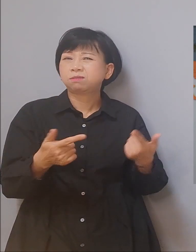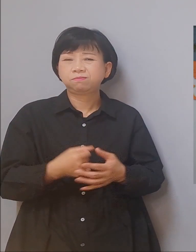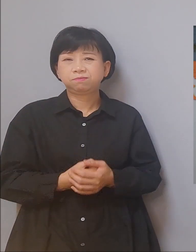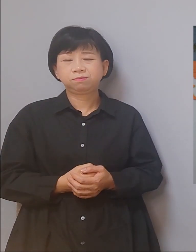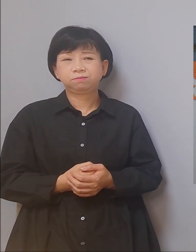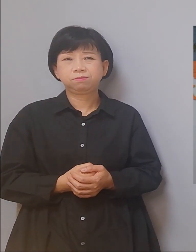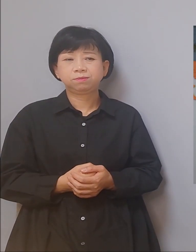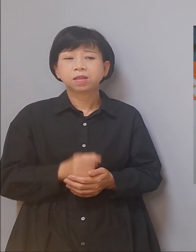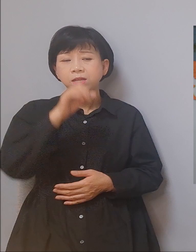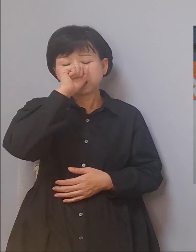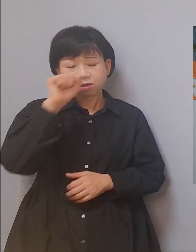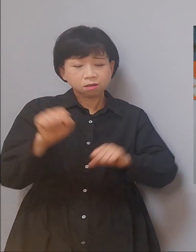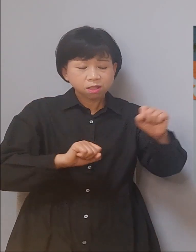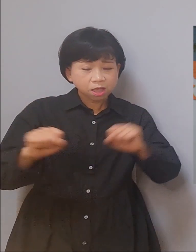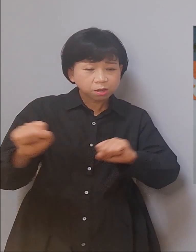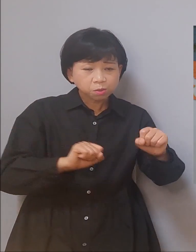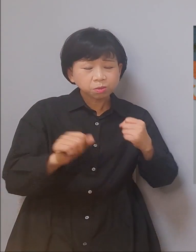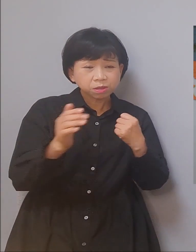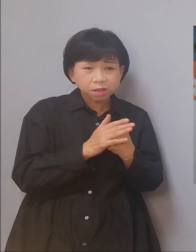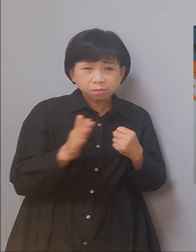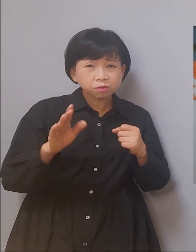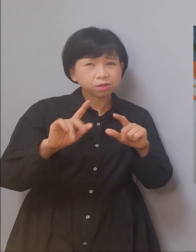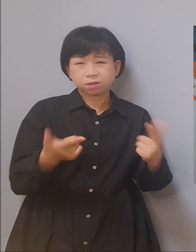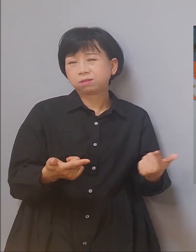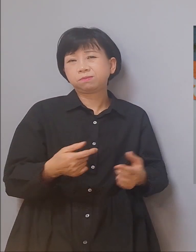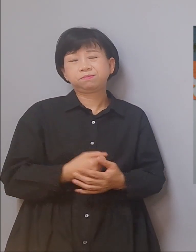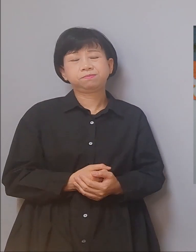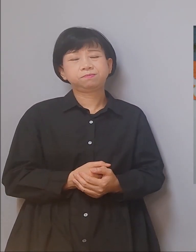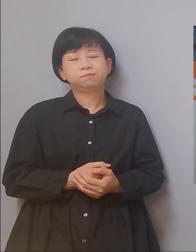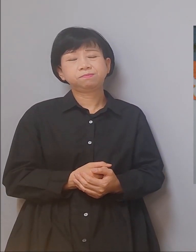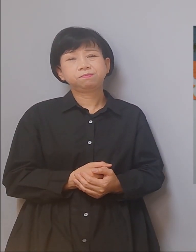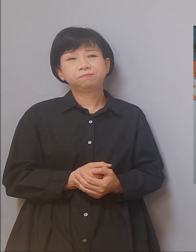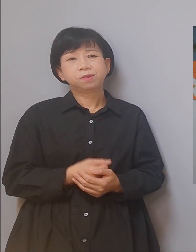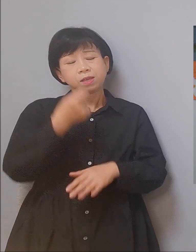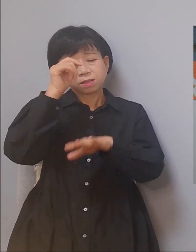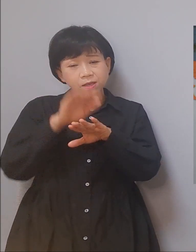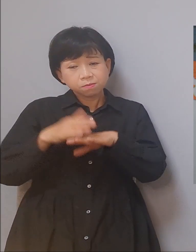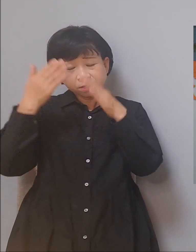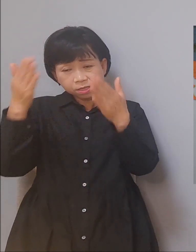많이 해서가 아닙니다. 우리가 예배를 드려서가 아닙니다. 우리가